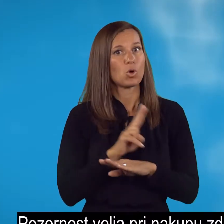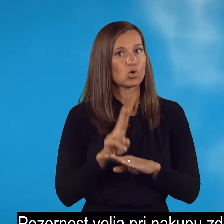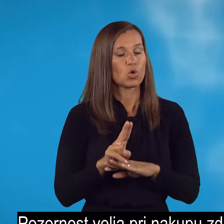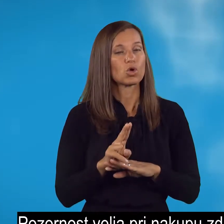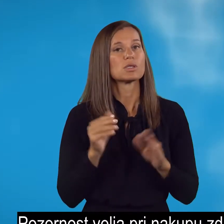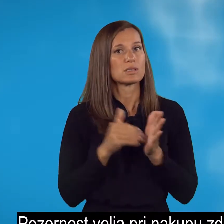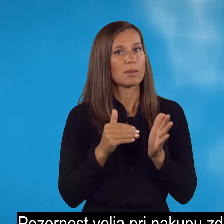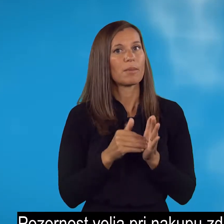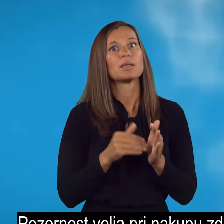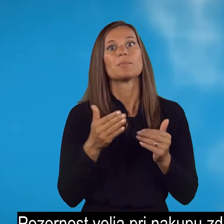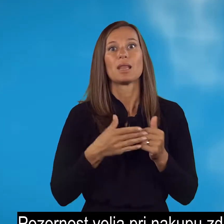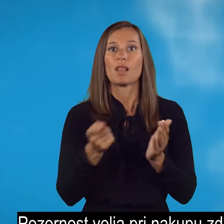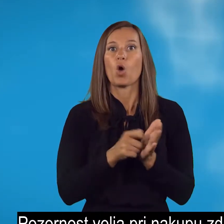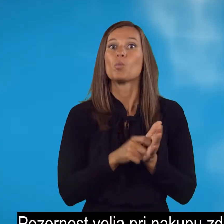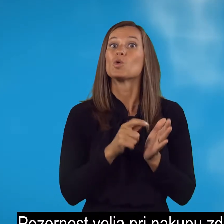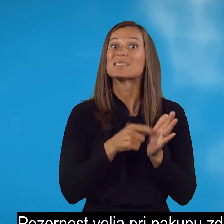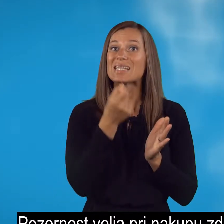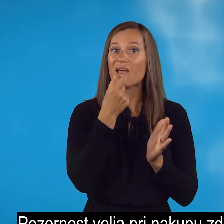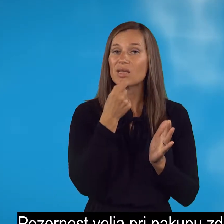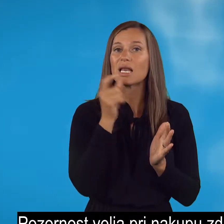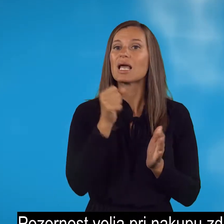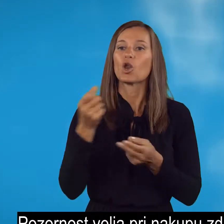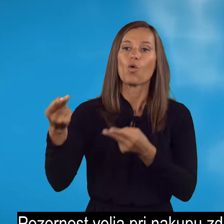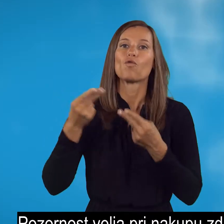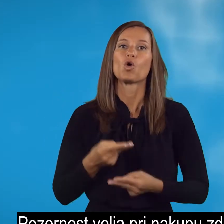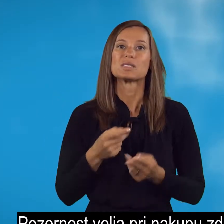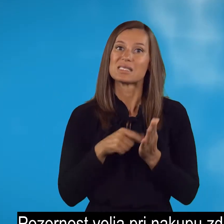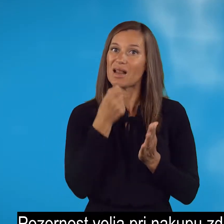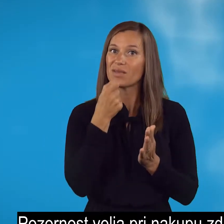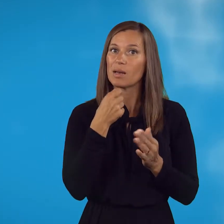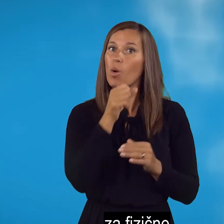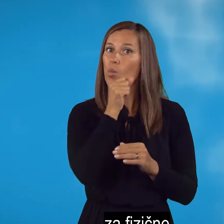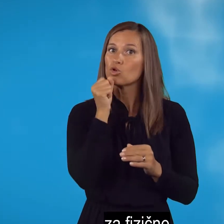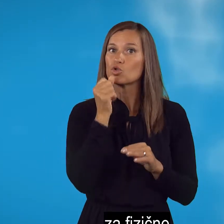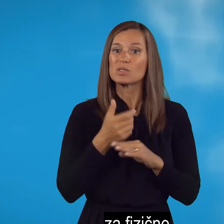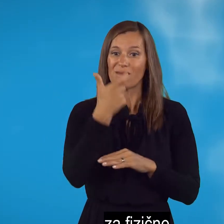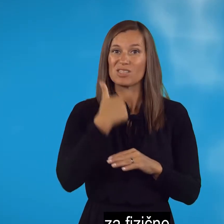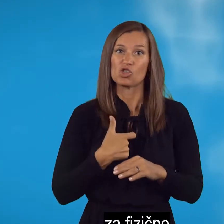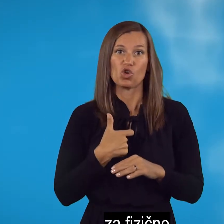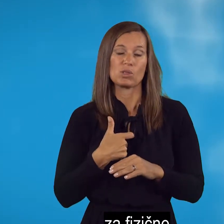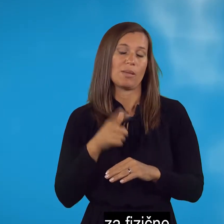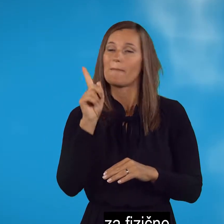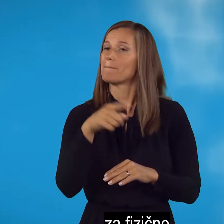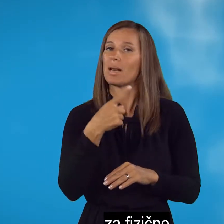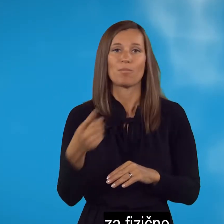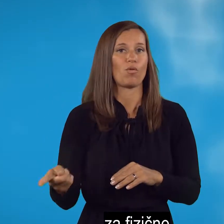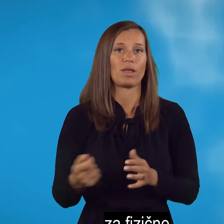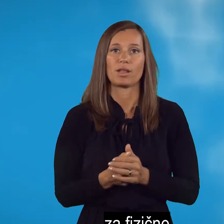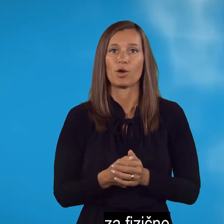Pozornost velja pri nakupu zdravil, saj je uvoz zdravil po pošti za fizične osebe prepovedan.